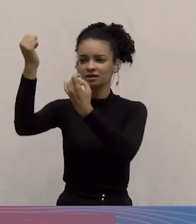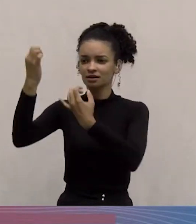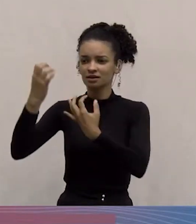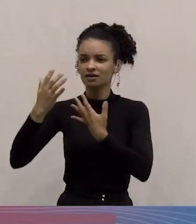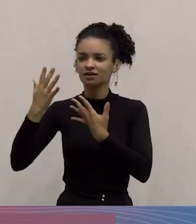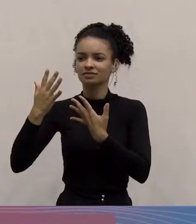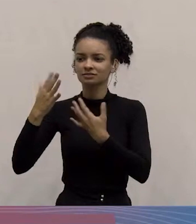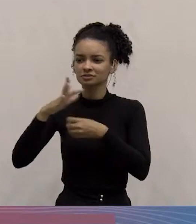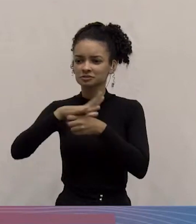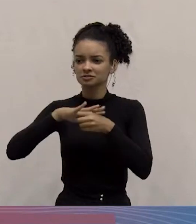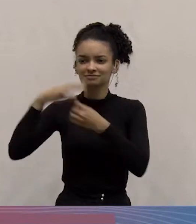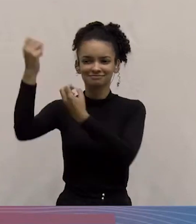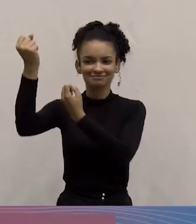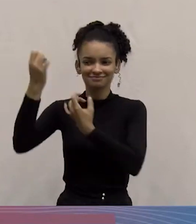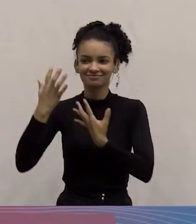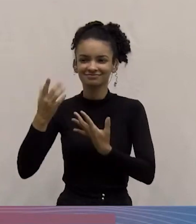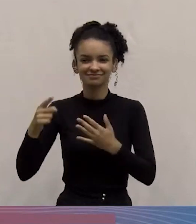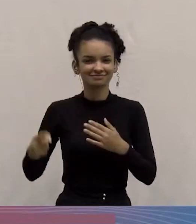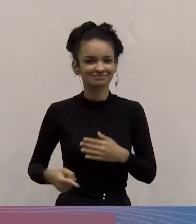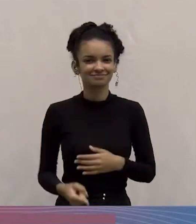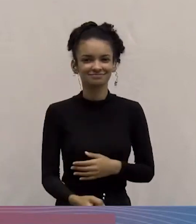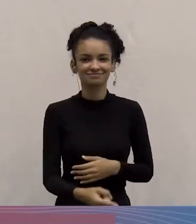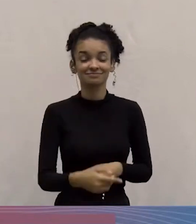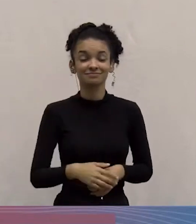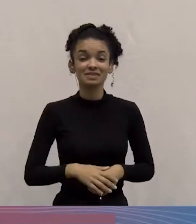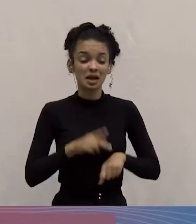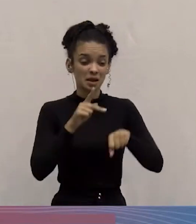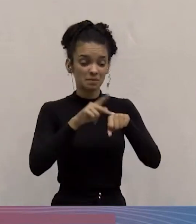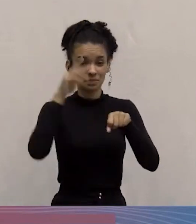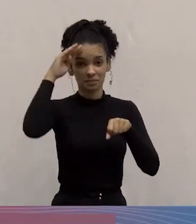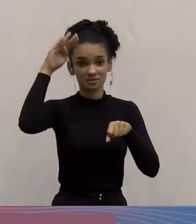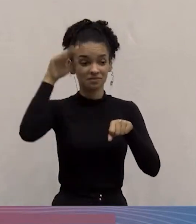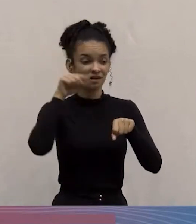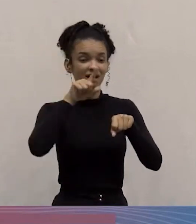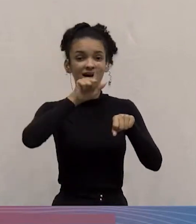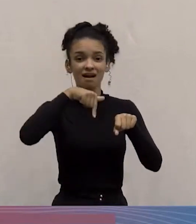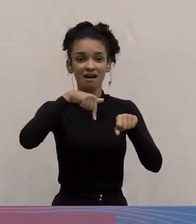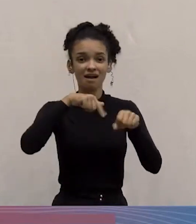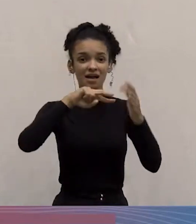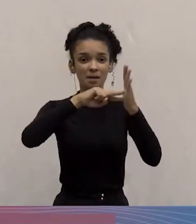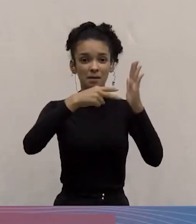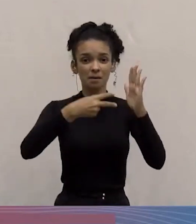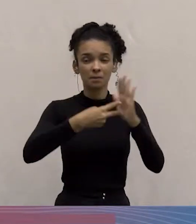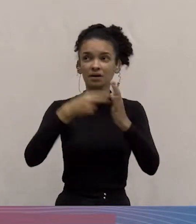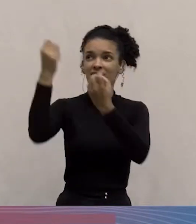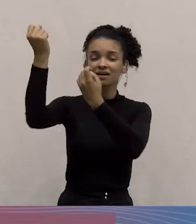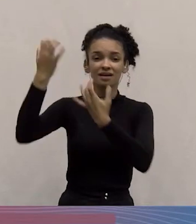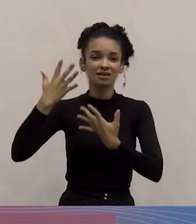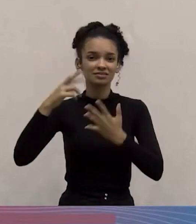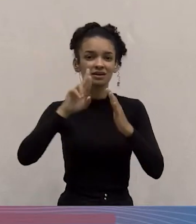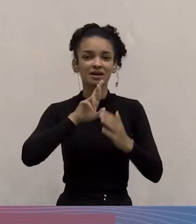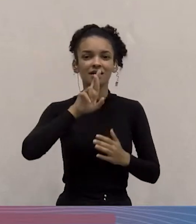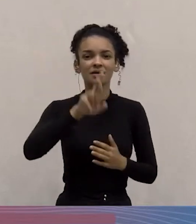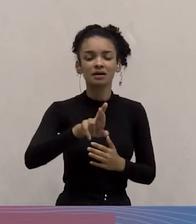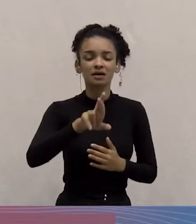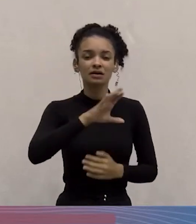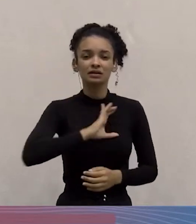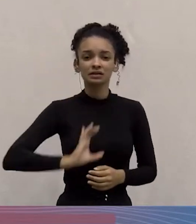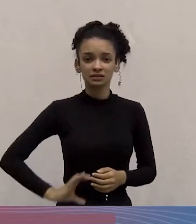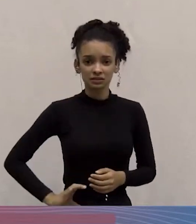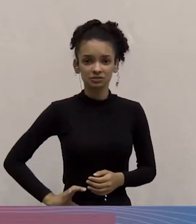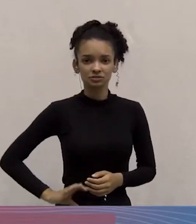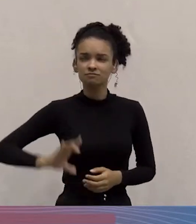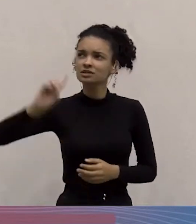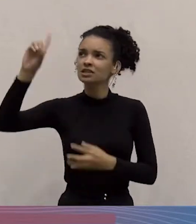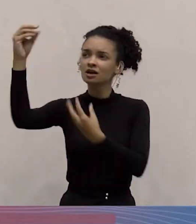graça. Irmãos, a pedra de remate é a própria graça, é o próprio Cristo, que Deus nos